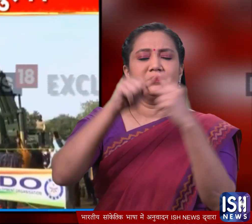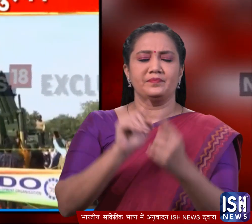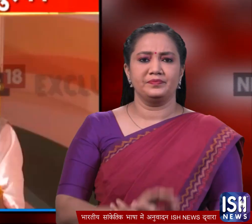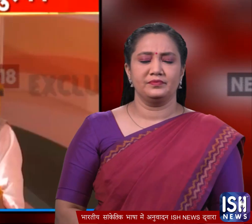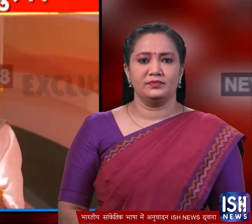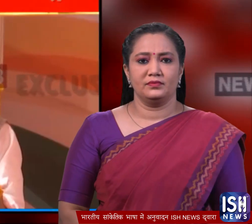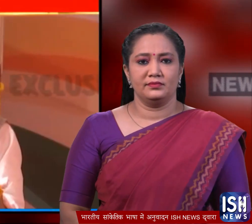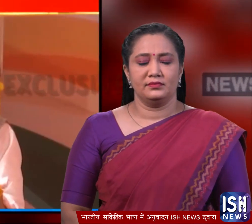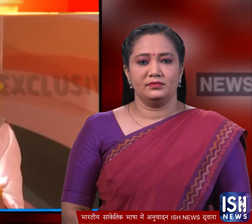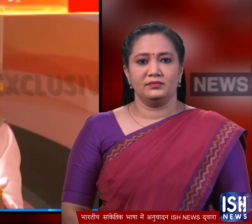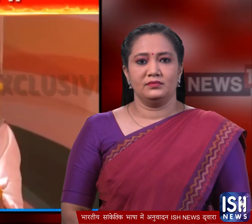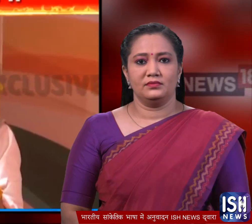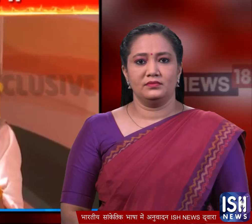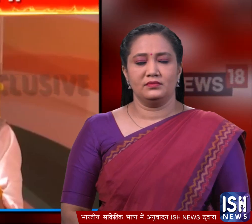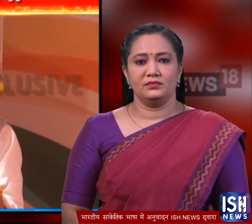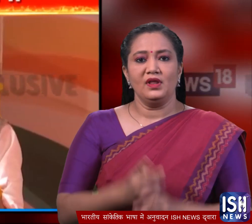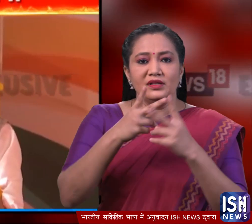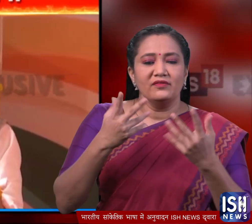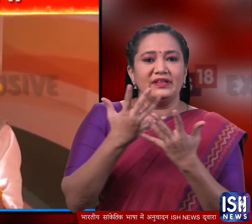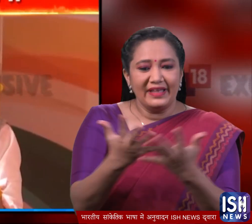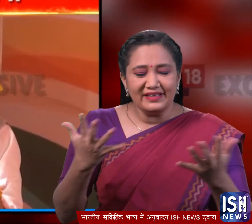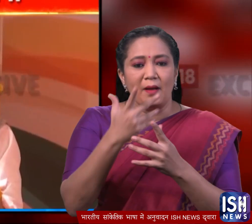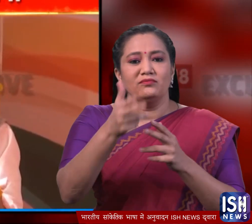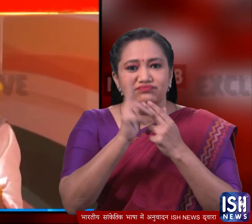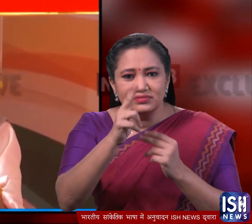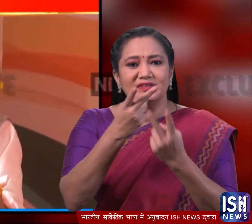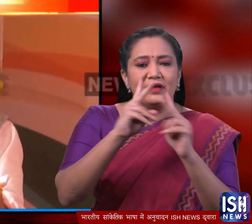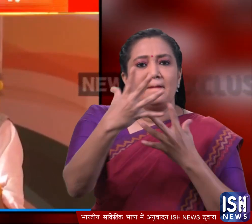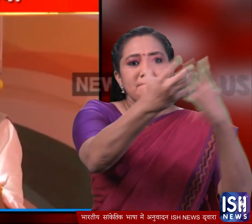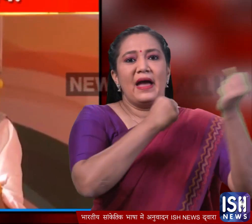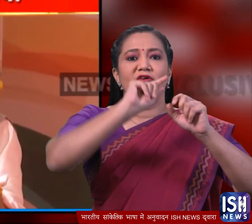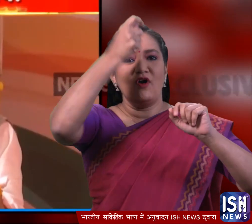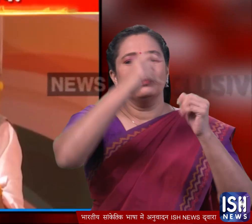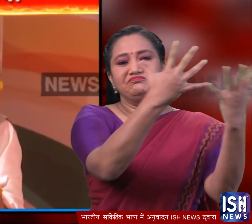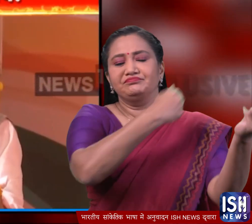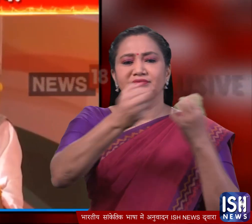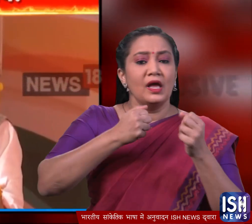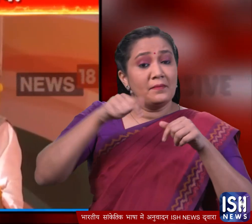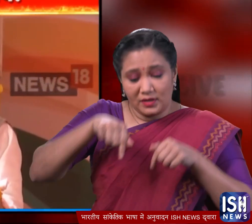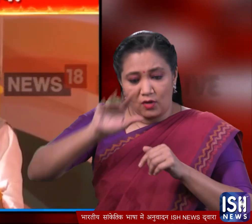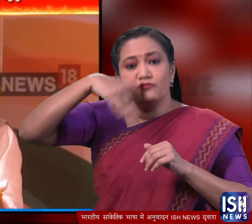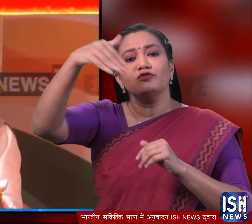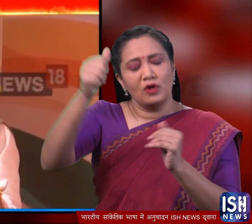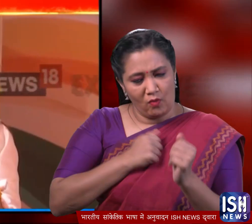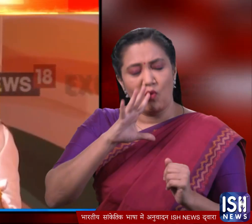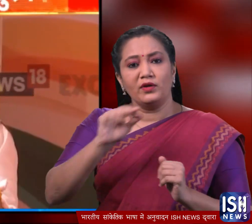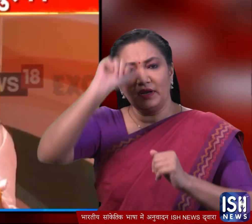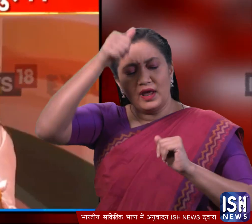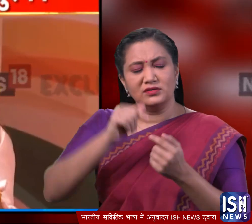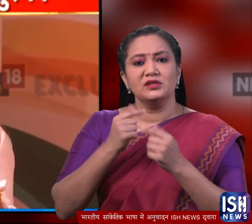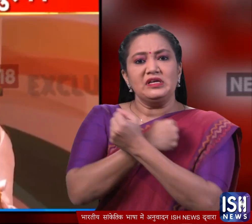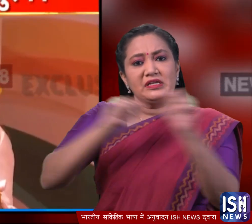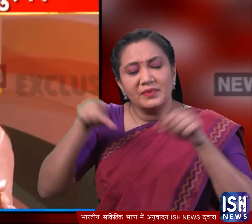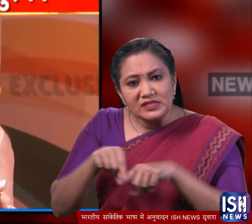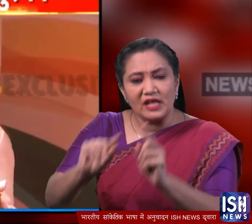पर जोर दिया। ऐसे हालात पैदा होंगे कि हम दुनिया के दूसरे देशों से हथियार अपने सेना के बहादुर जवानों के लिए आयात नहीं करेंगे,